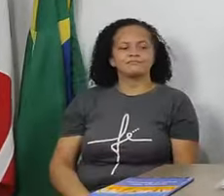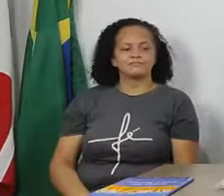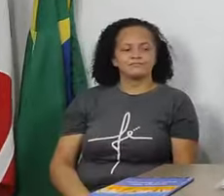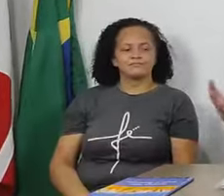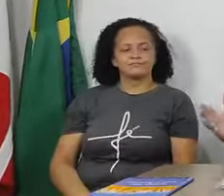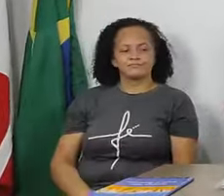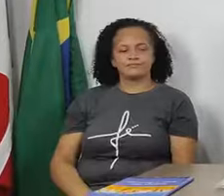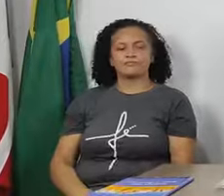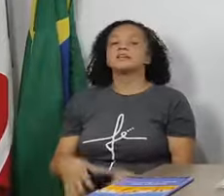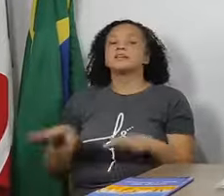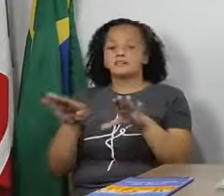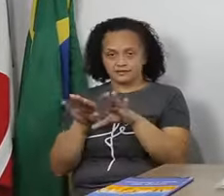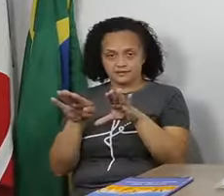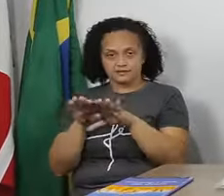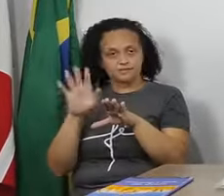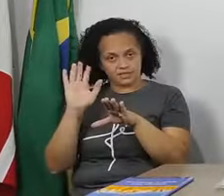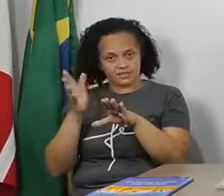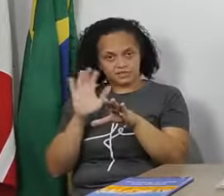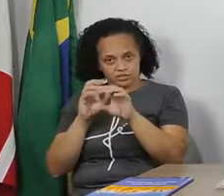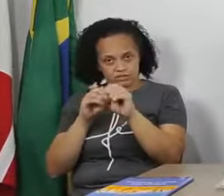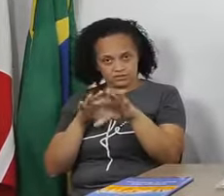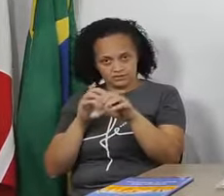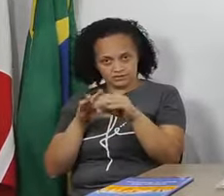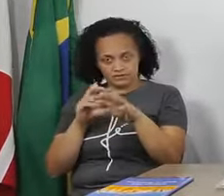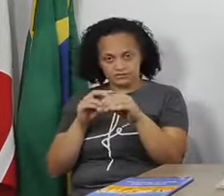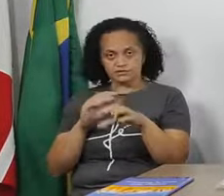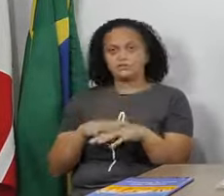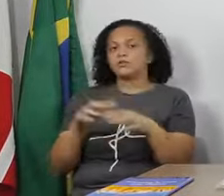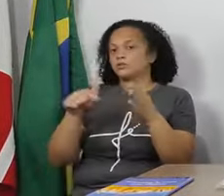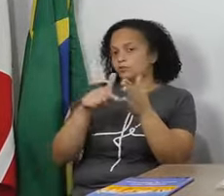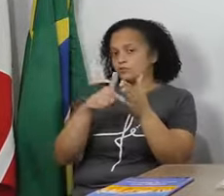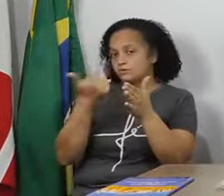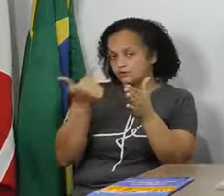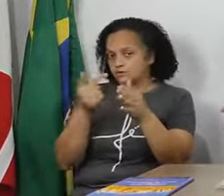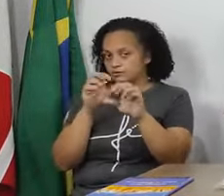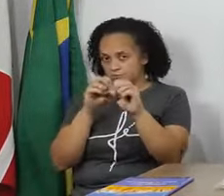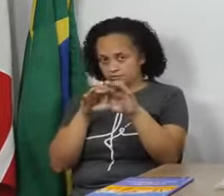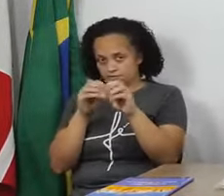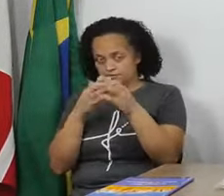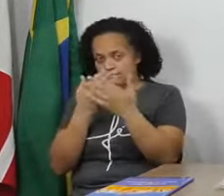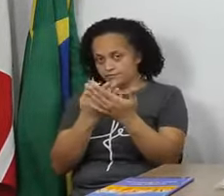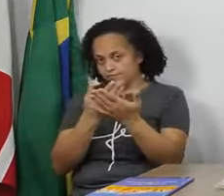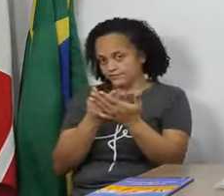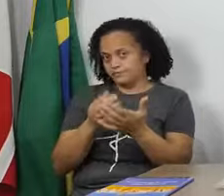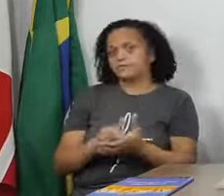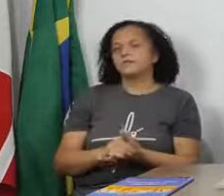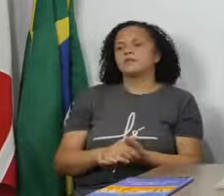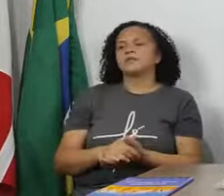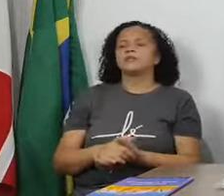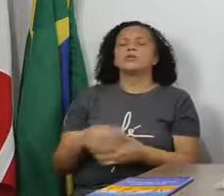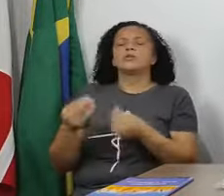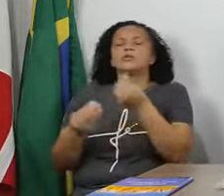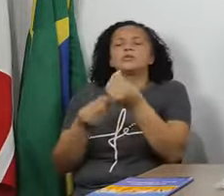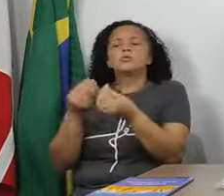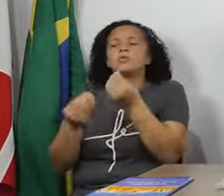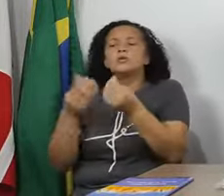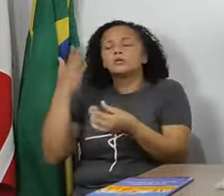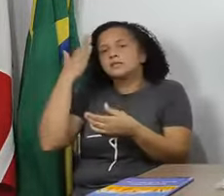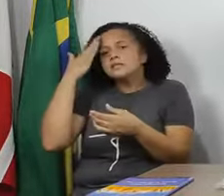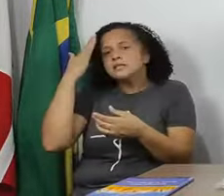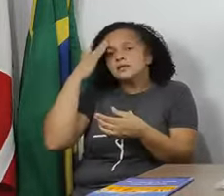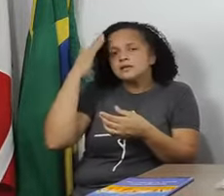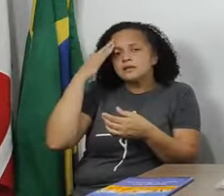Nós também ensinamos na parte 2 do seminário definir a fé, né? Se a fé é tão importante,